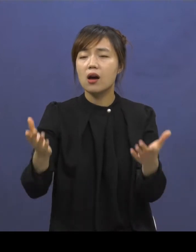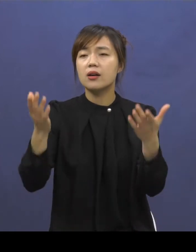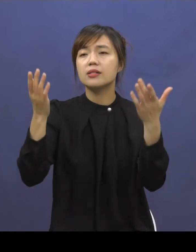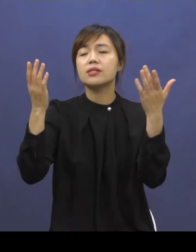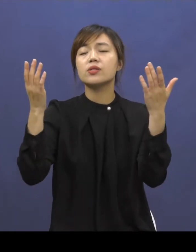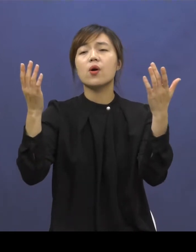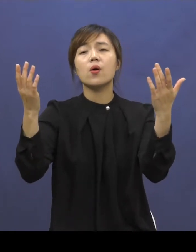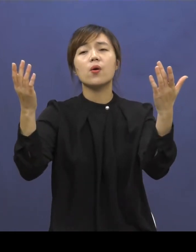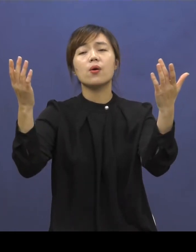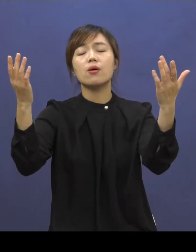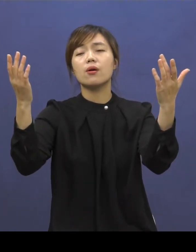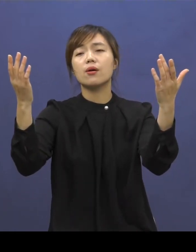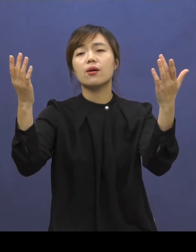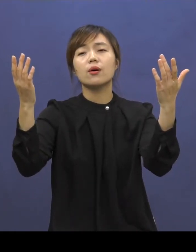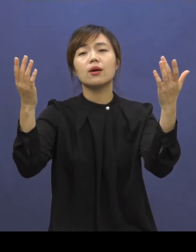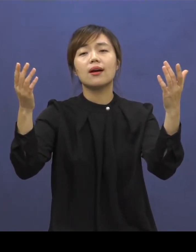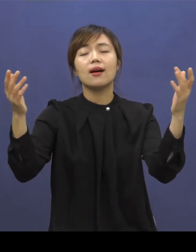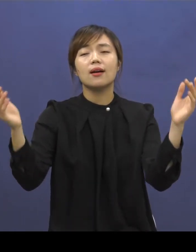찬송하면서